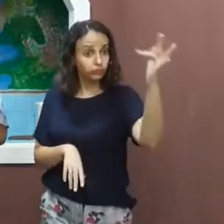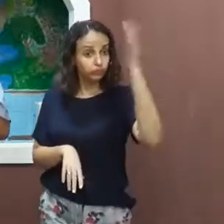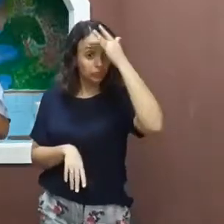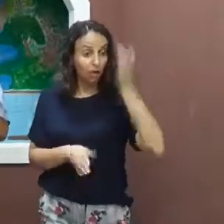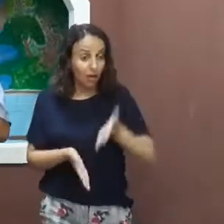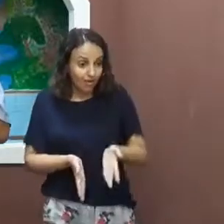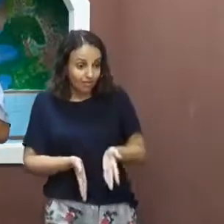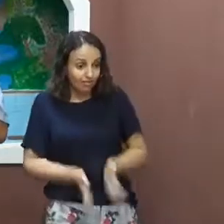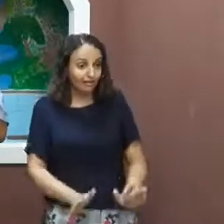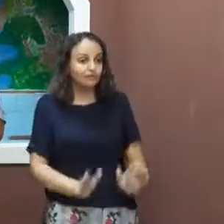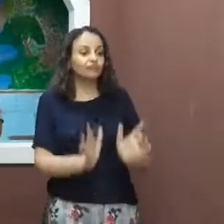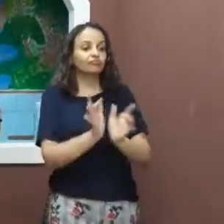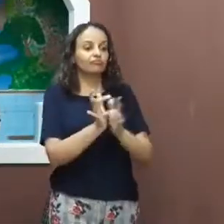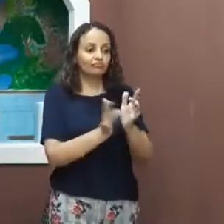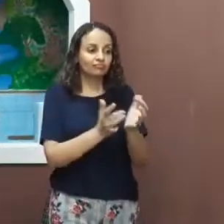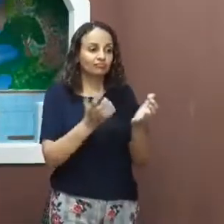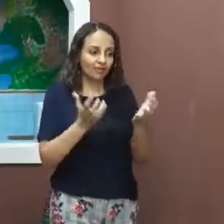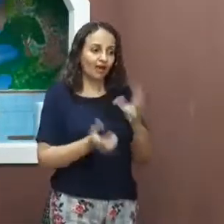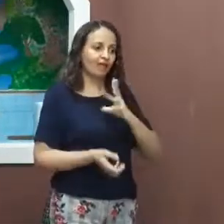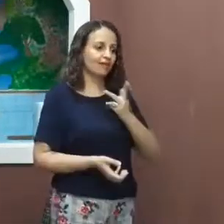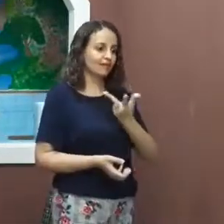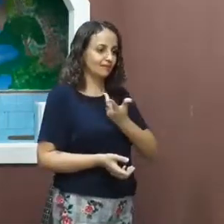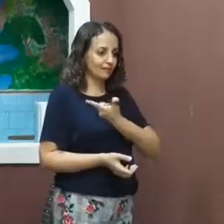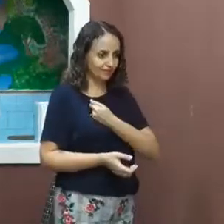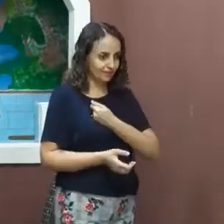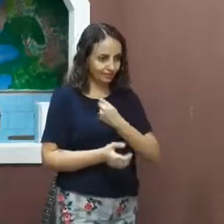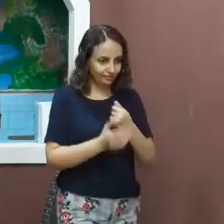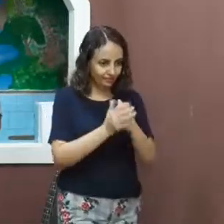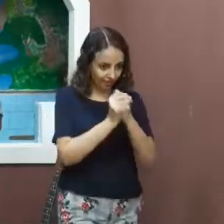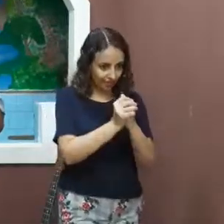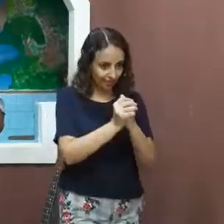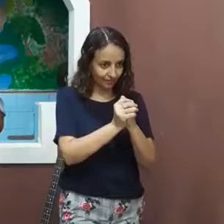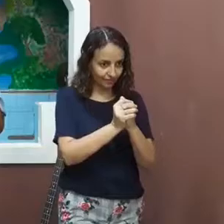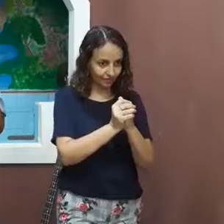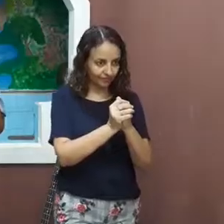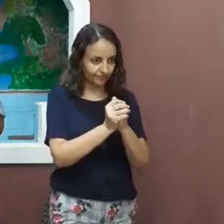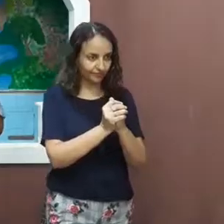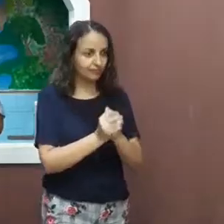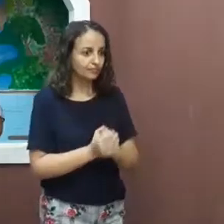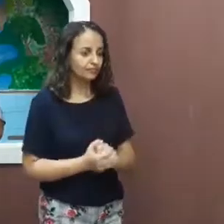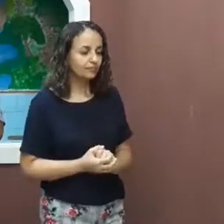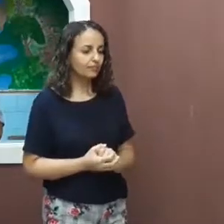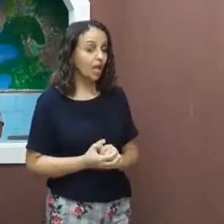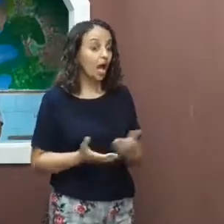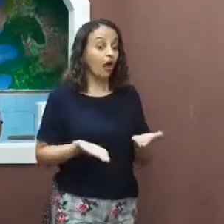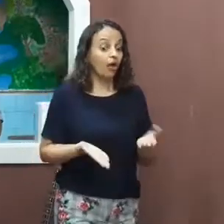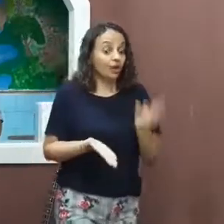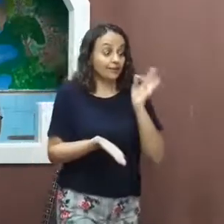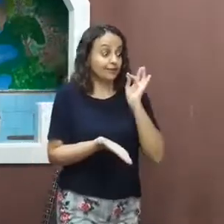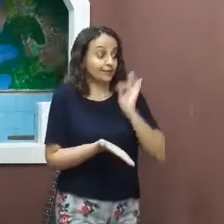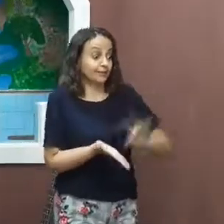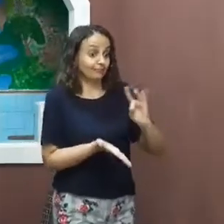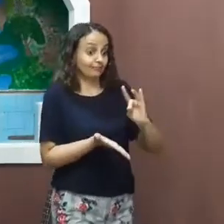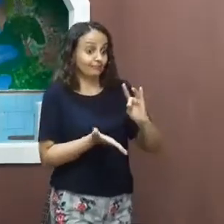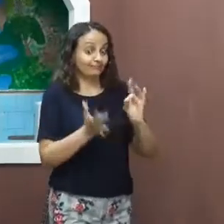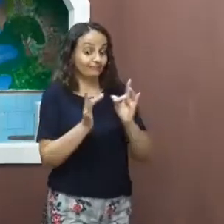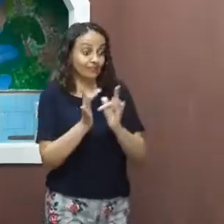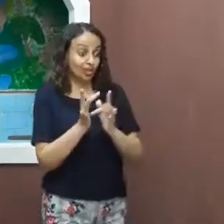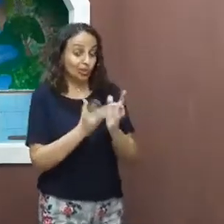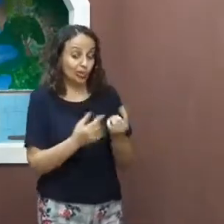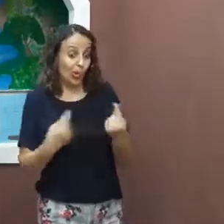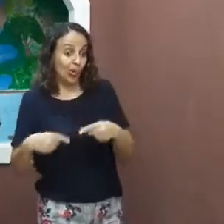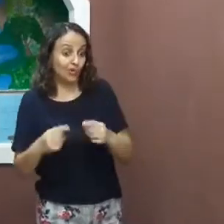esse mundo para trazer salvação. E os inimigos de Jesus,